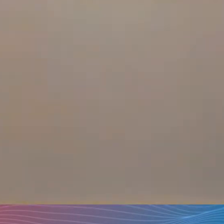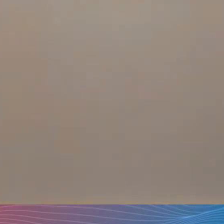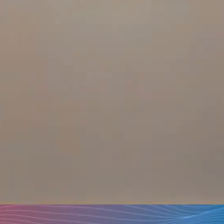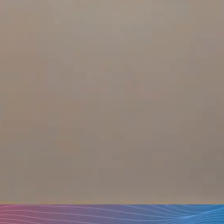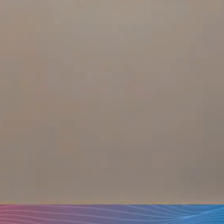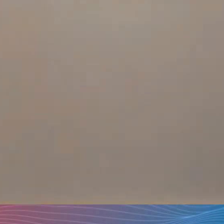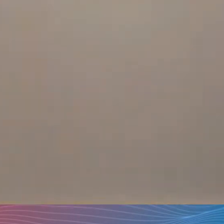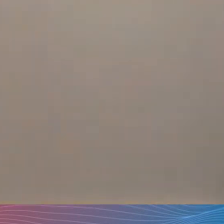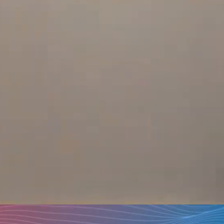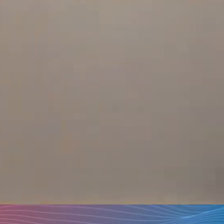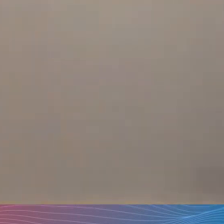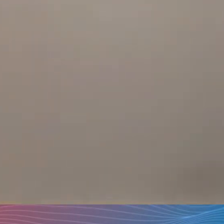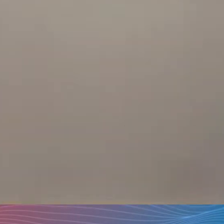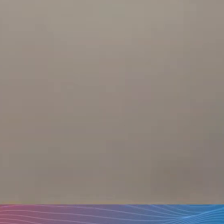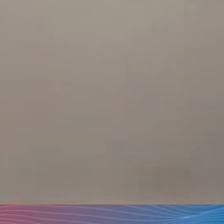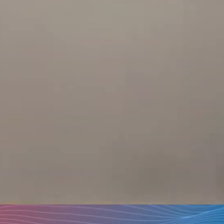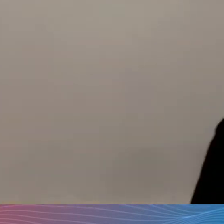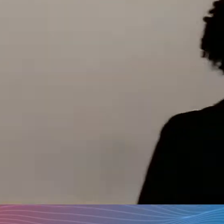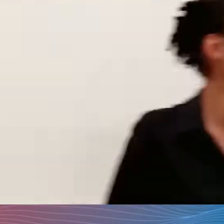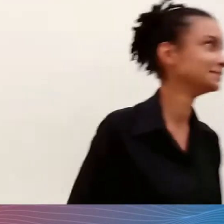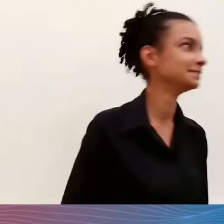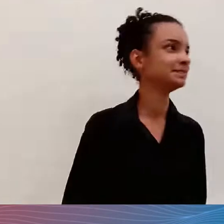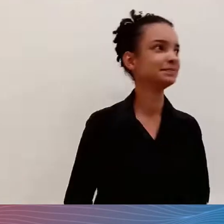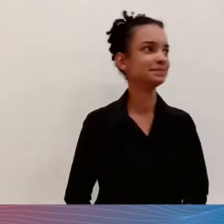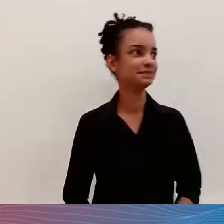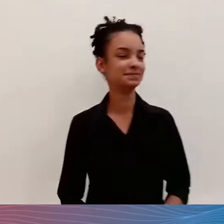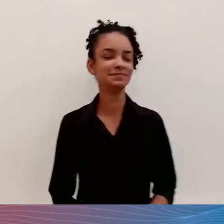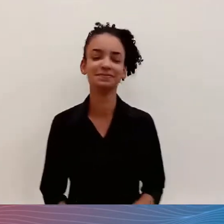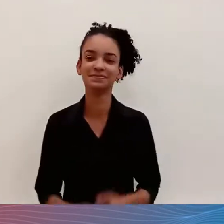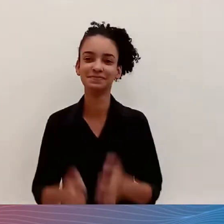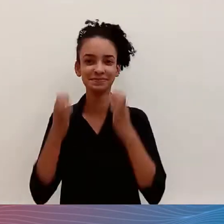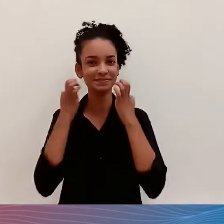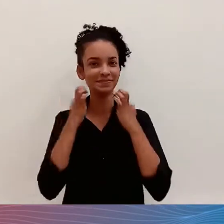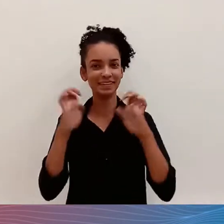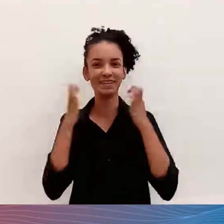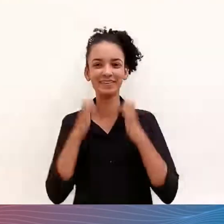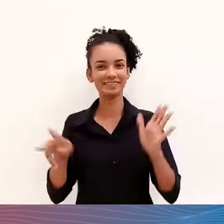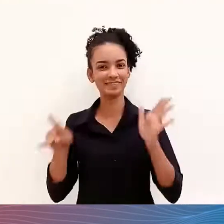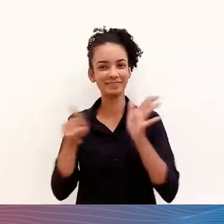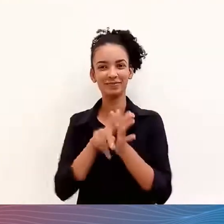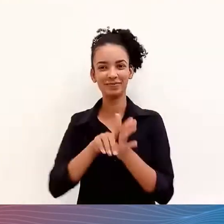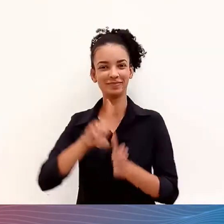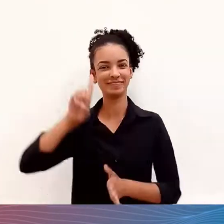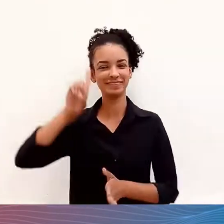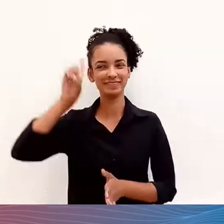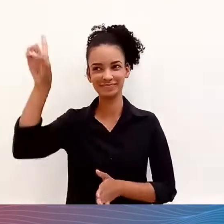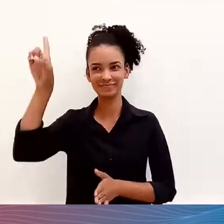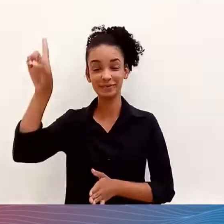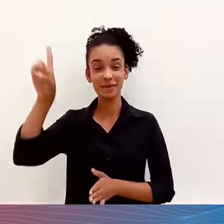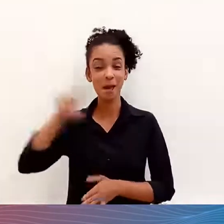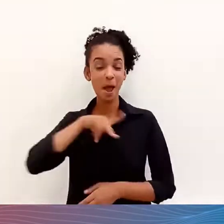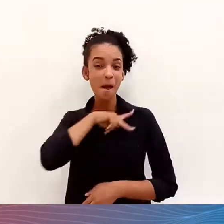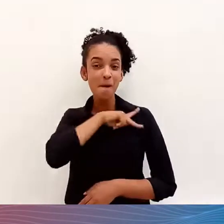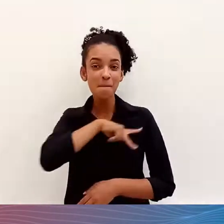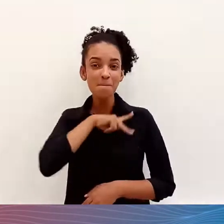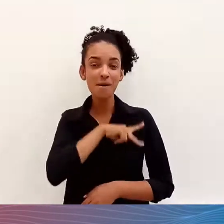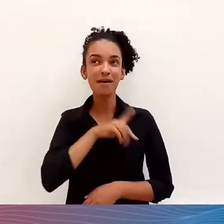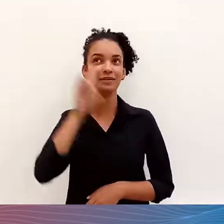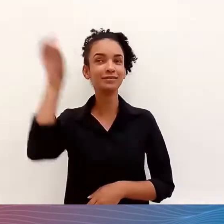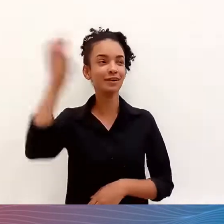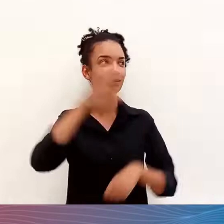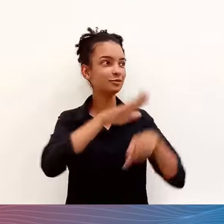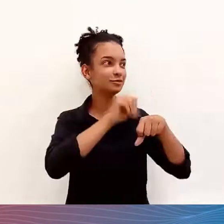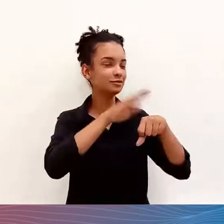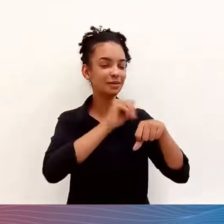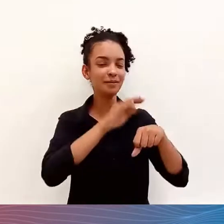o evangelho de Deus, tá? Irmãos, Paulo não foi chamado pelos homens, Paulo não